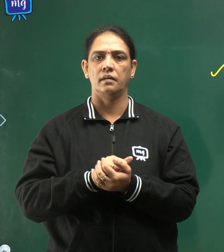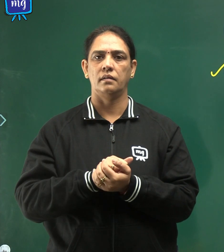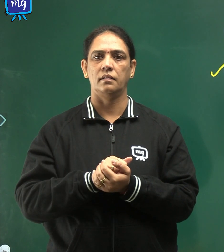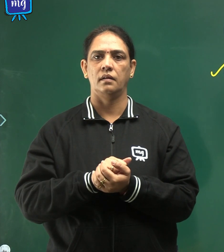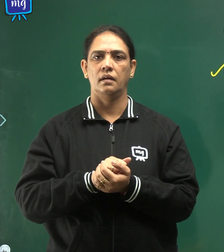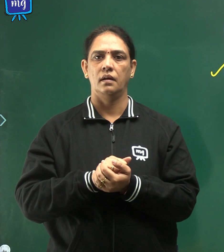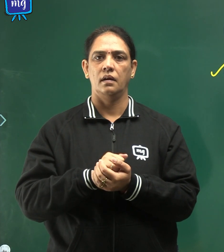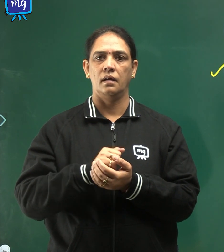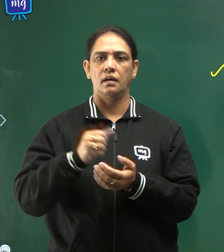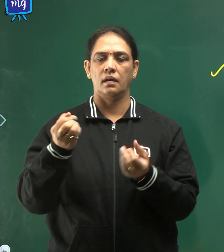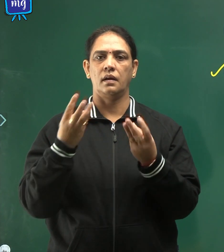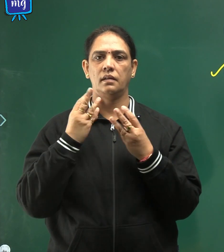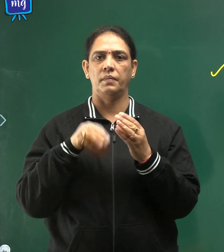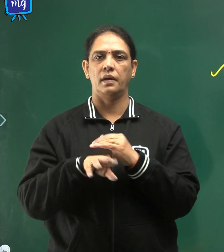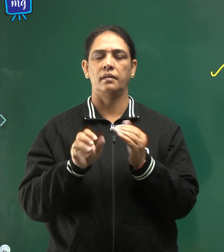गणित में